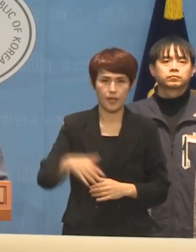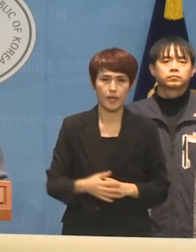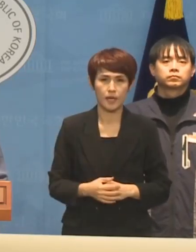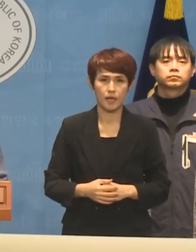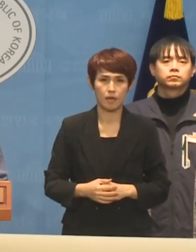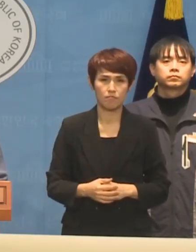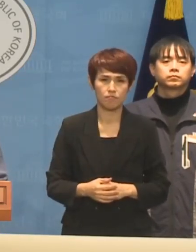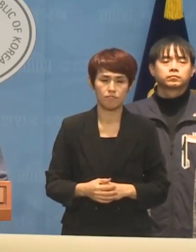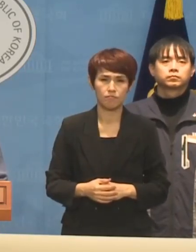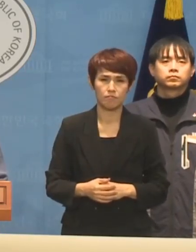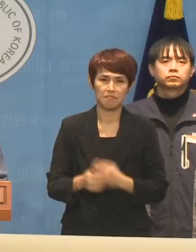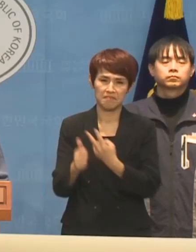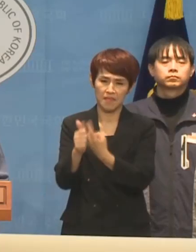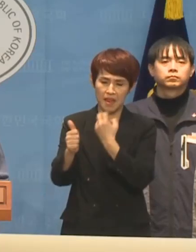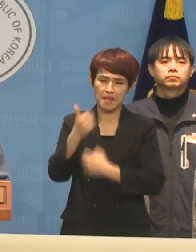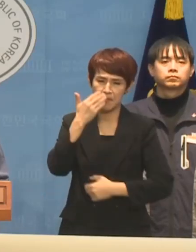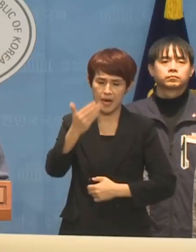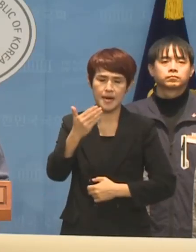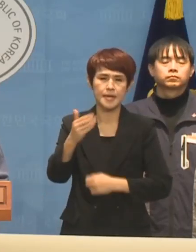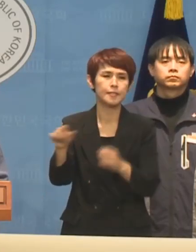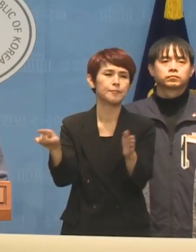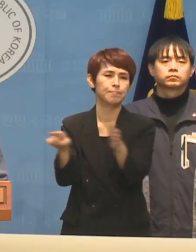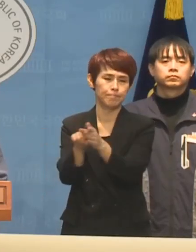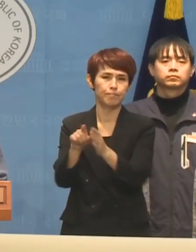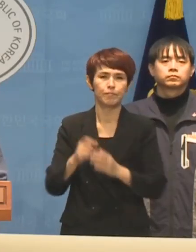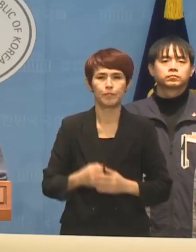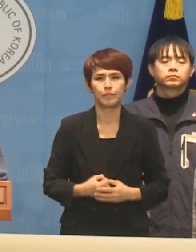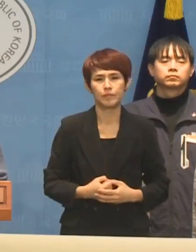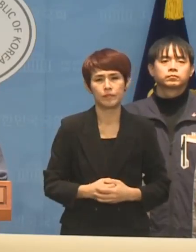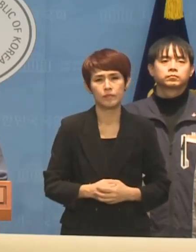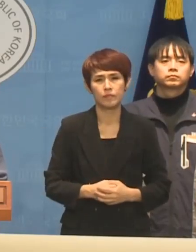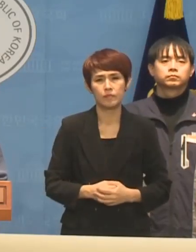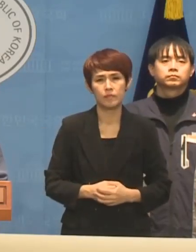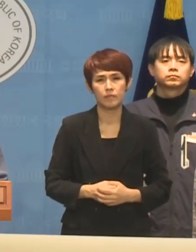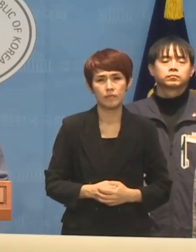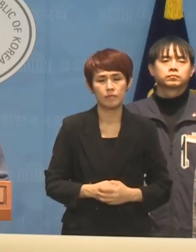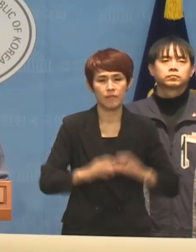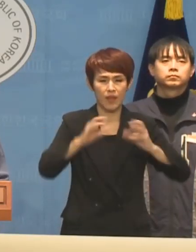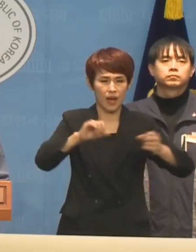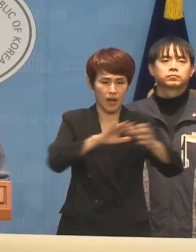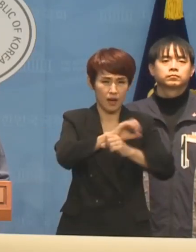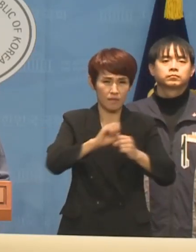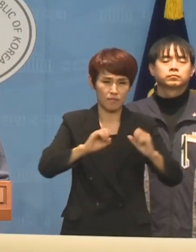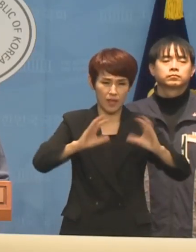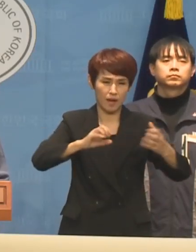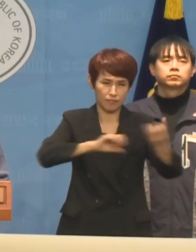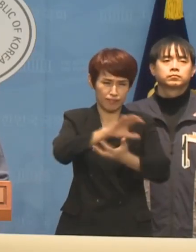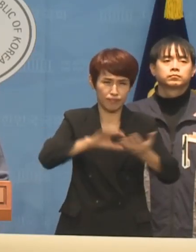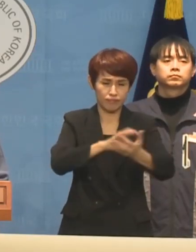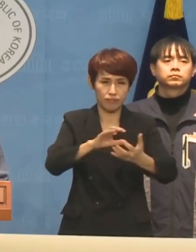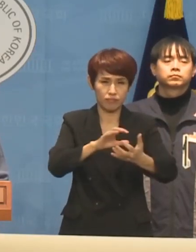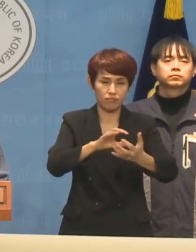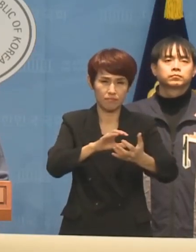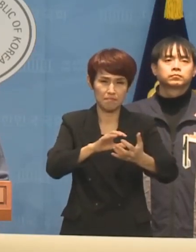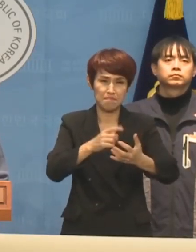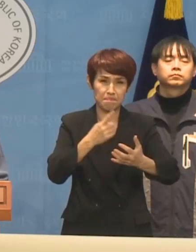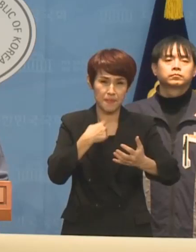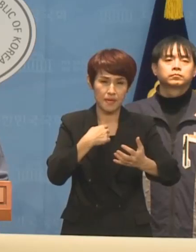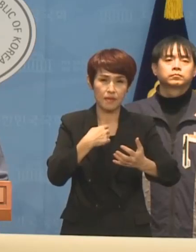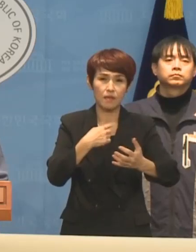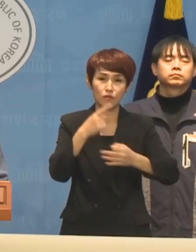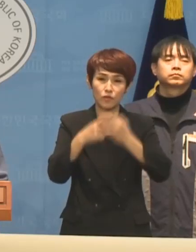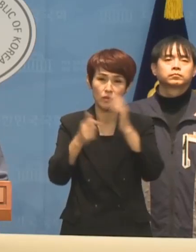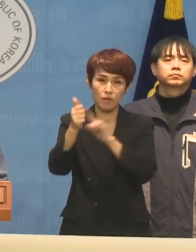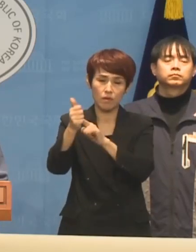파면 인용이 될 것이라 믿어 의심치 않습니다. 이제 내란의 우두머리인 윤석열이 버려놓은 무수히 많은